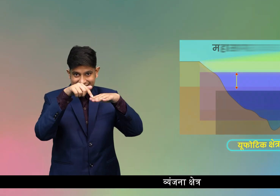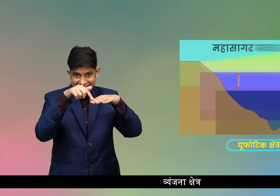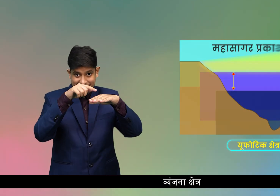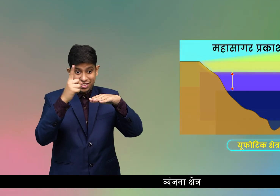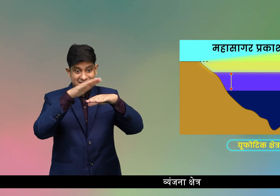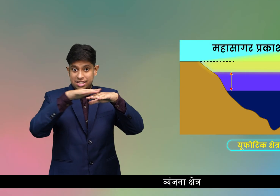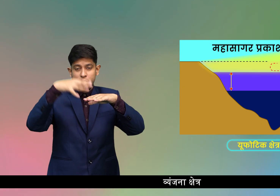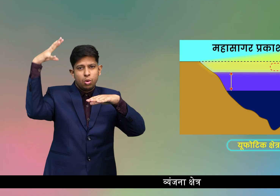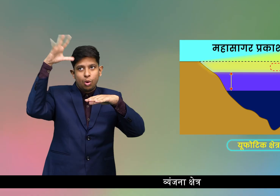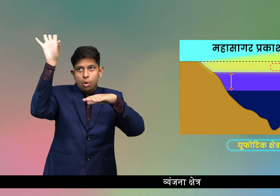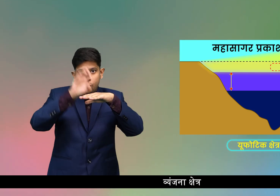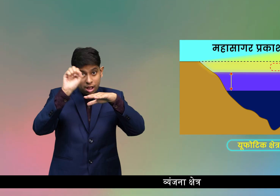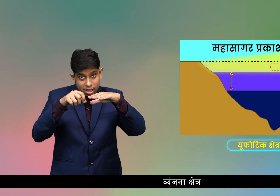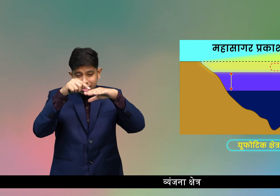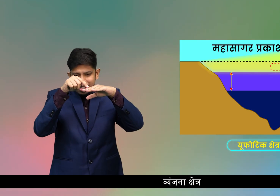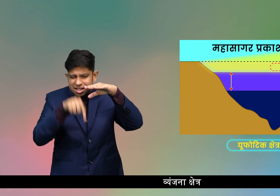व्यंजना क्षेत्र,